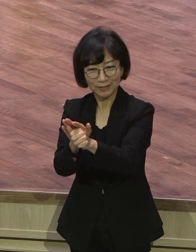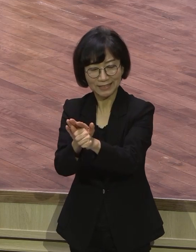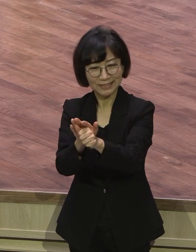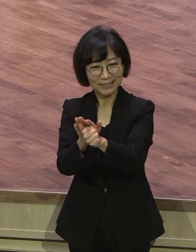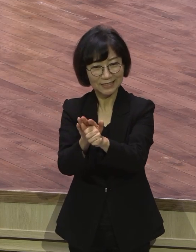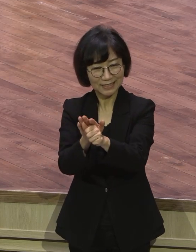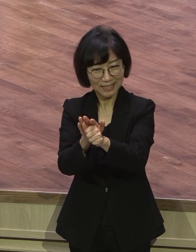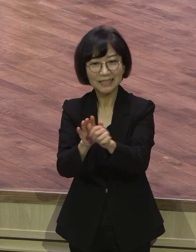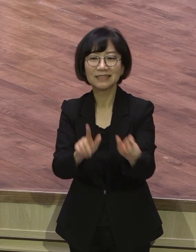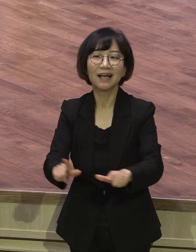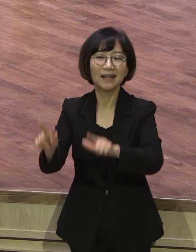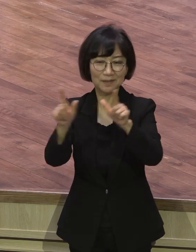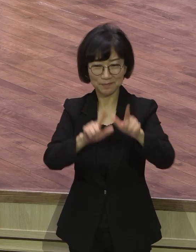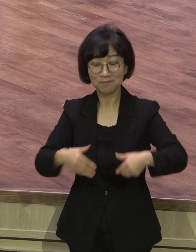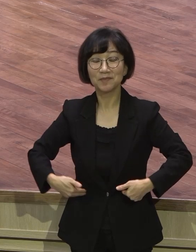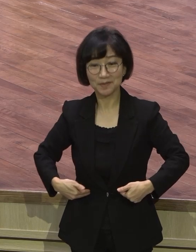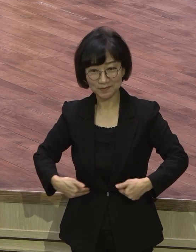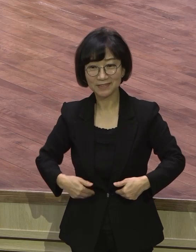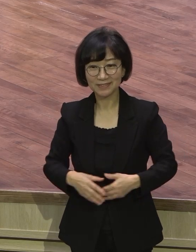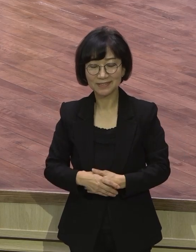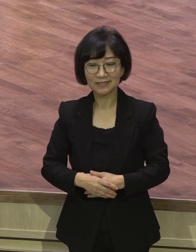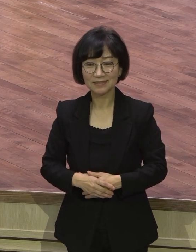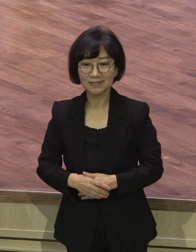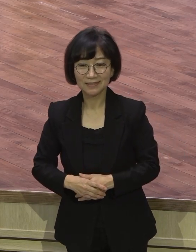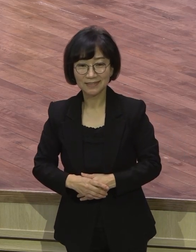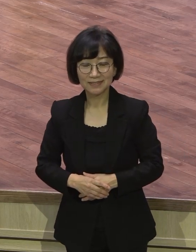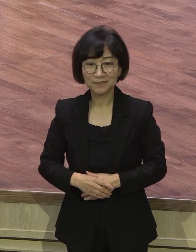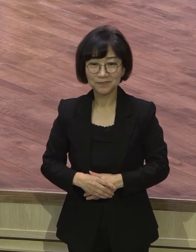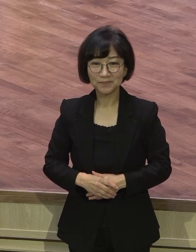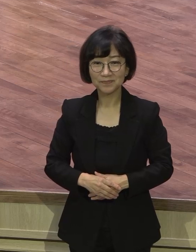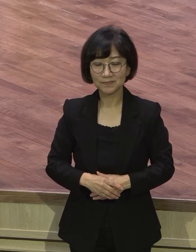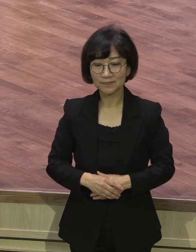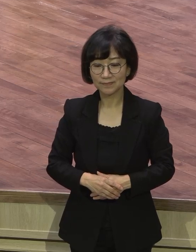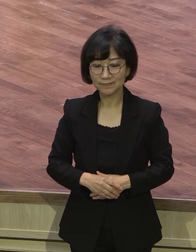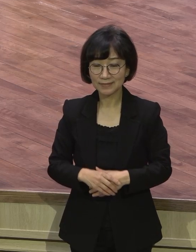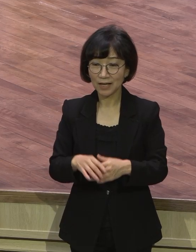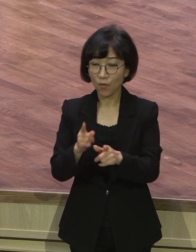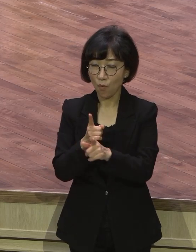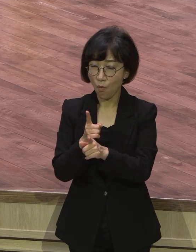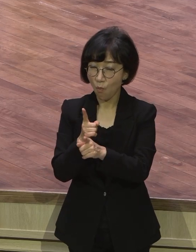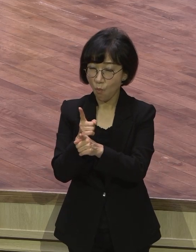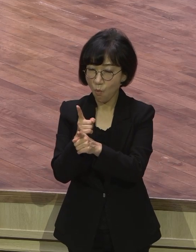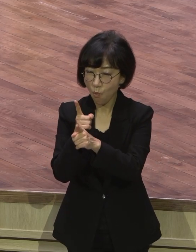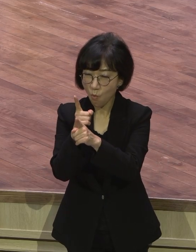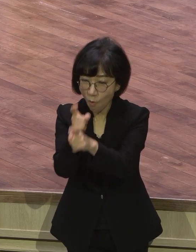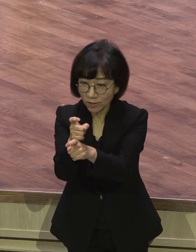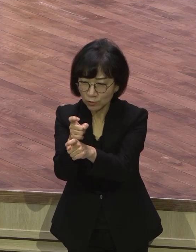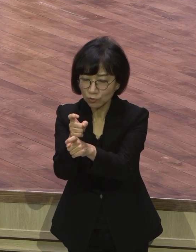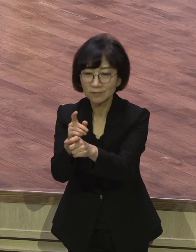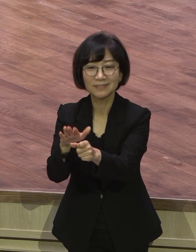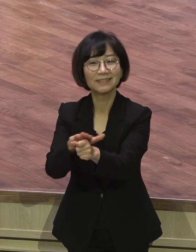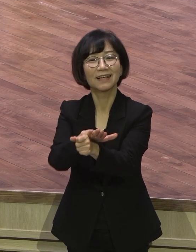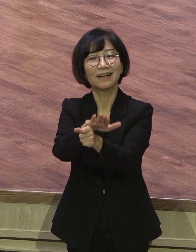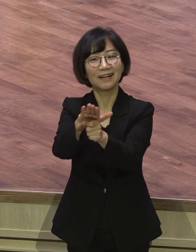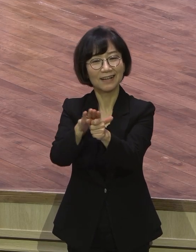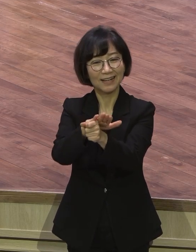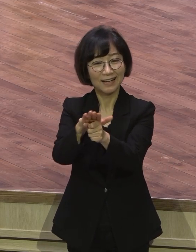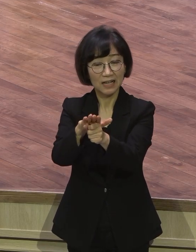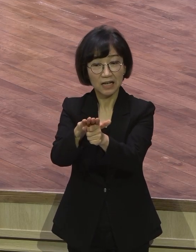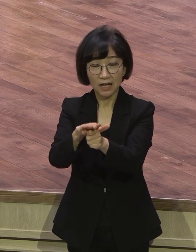풍성하게 해주는 삶 그걸 살아야 돼요. 원수를 사랑하며 원수를 사랑하며